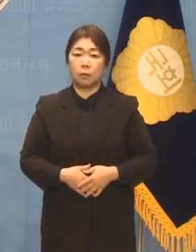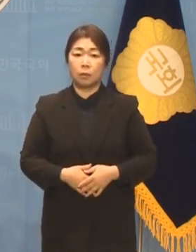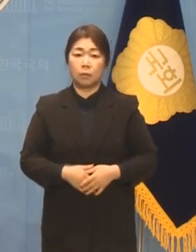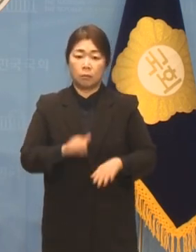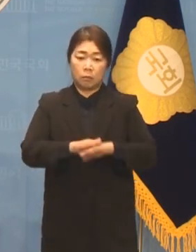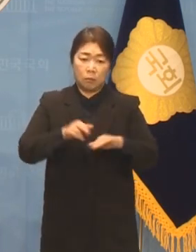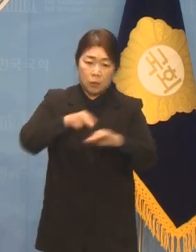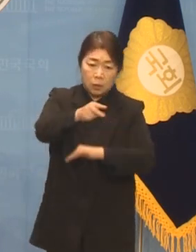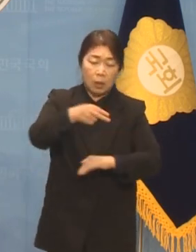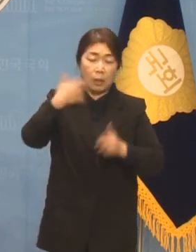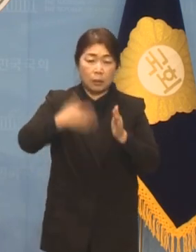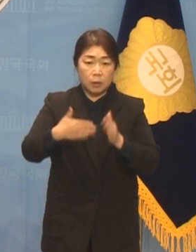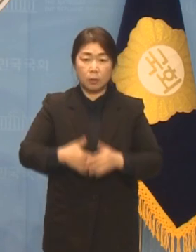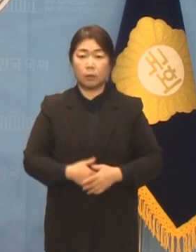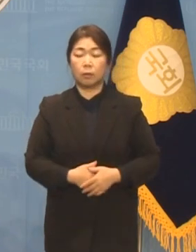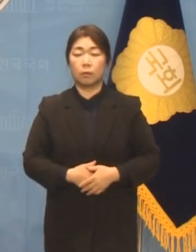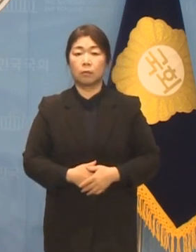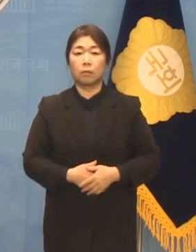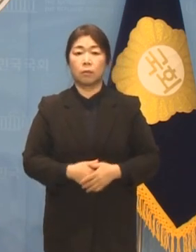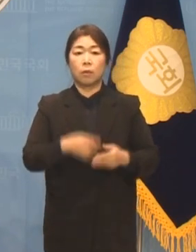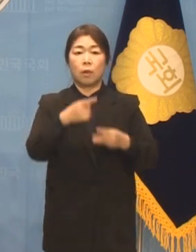윤석열 정부가 발표한 대책 역시